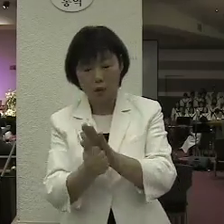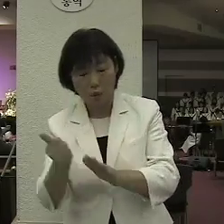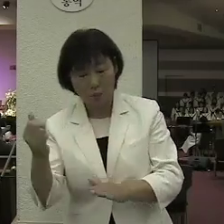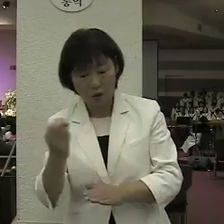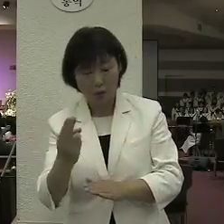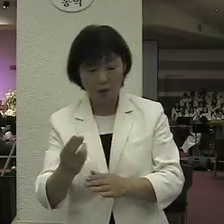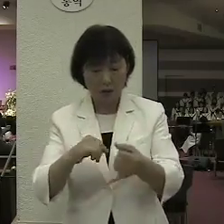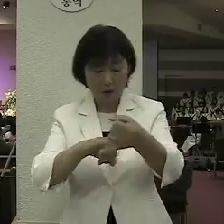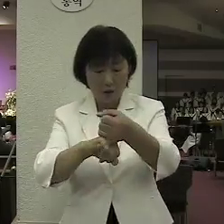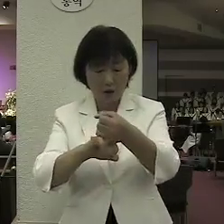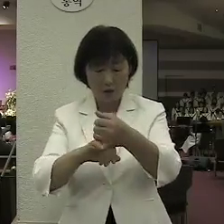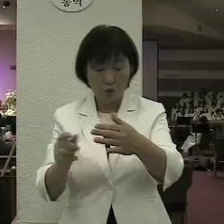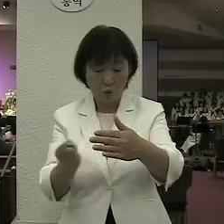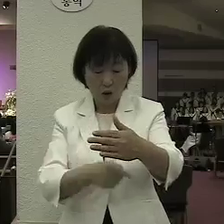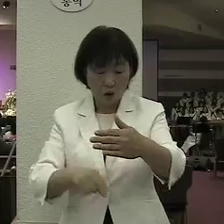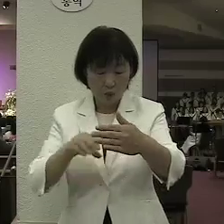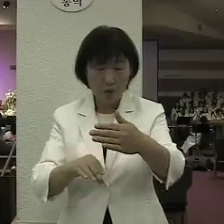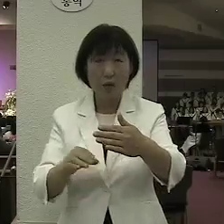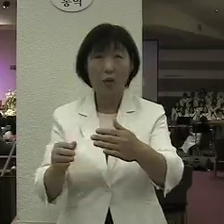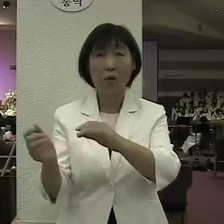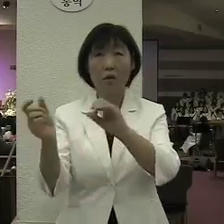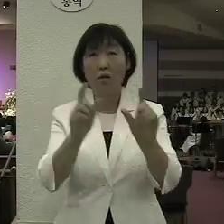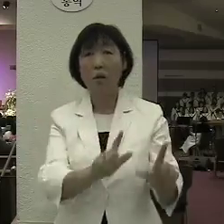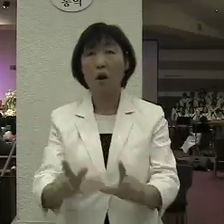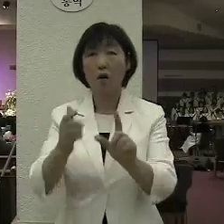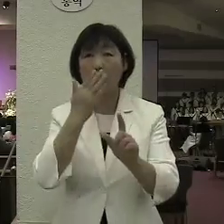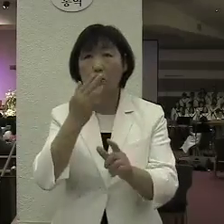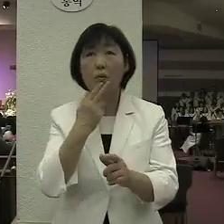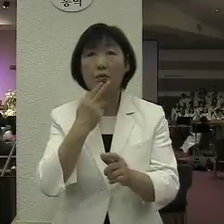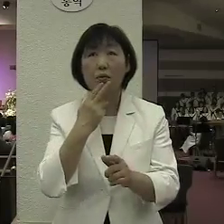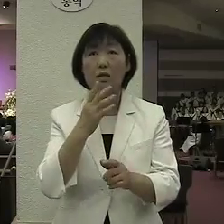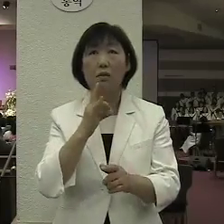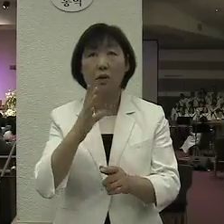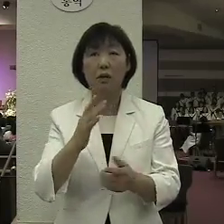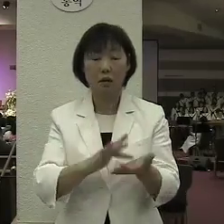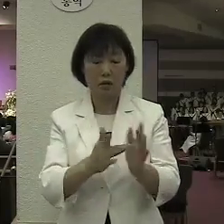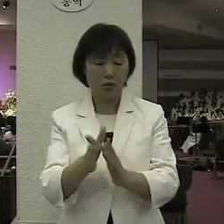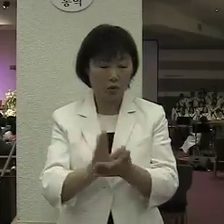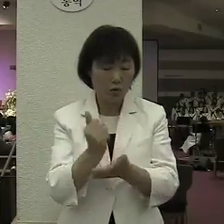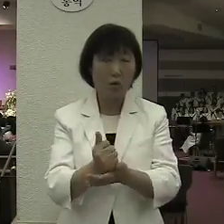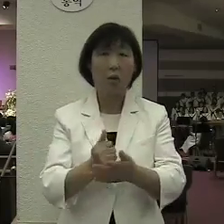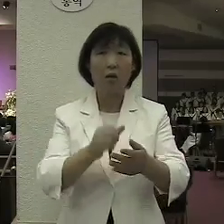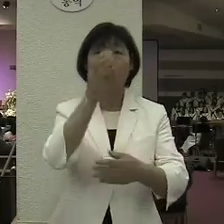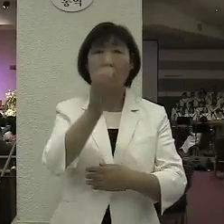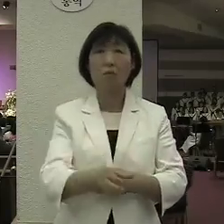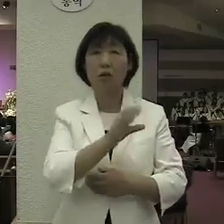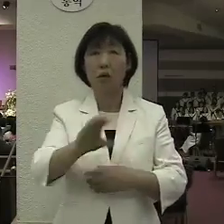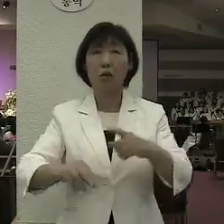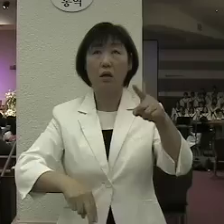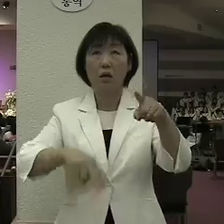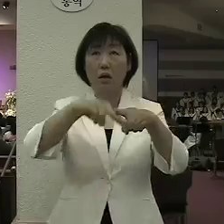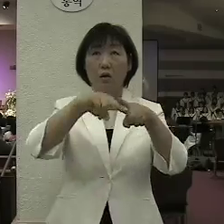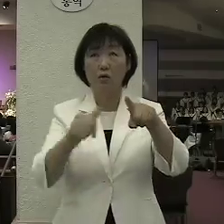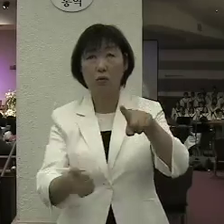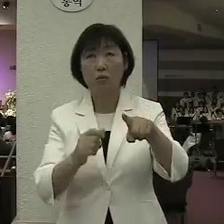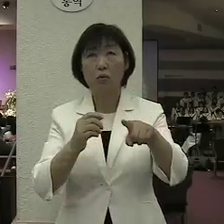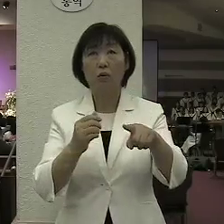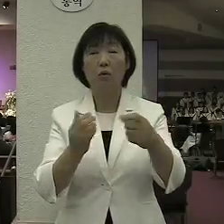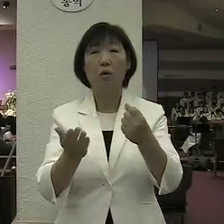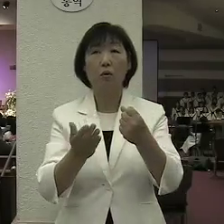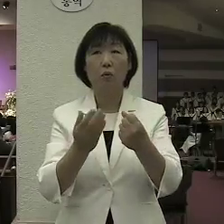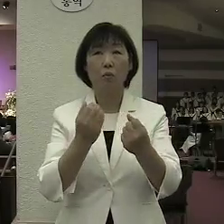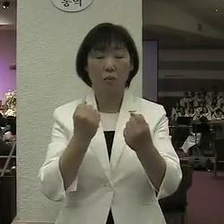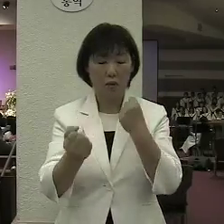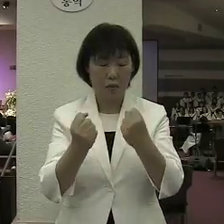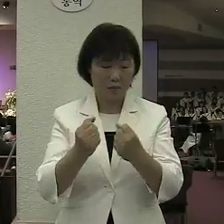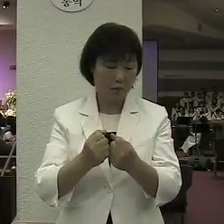완성시키셨습니다. 십자가에 달려 피 흘려 죽으셨을 때 하나님께서 이루시고자 하는 역사 처음부터 이루시고자 하는